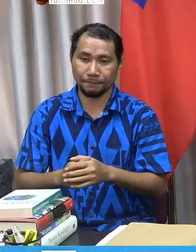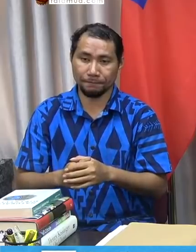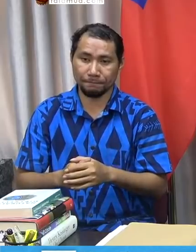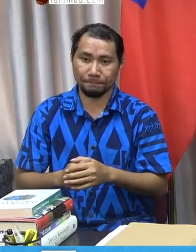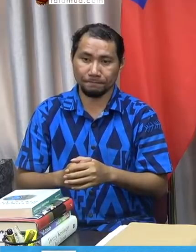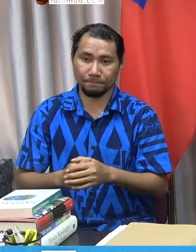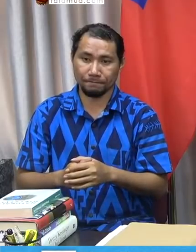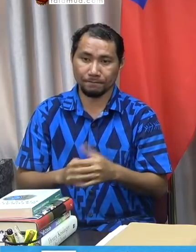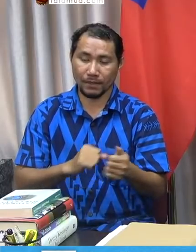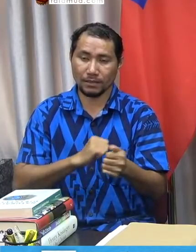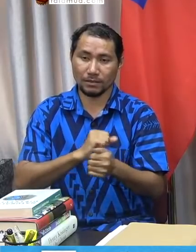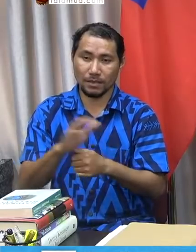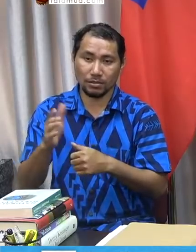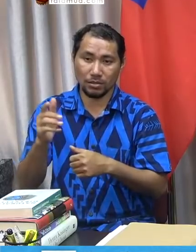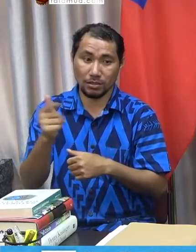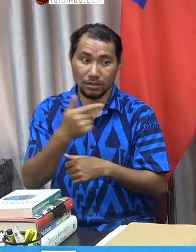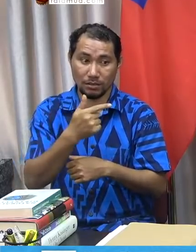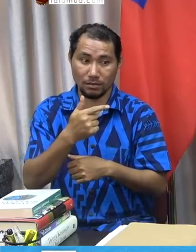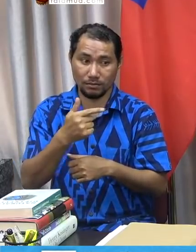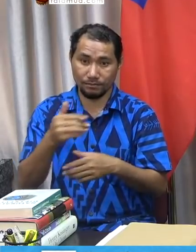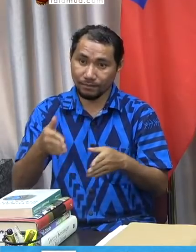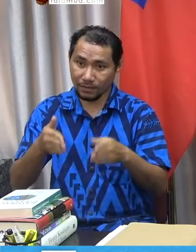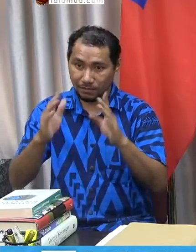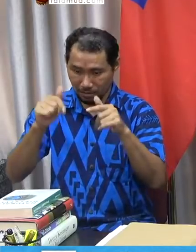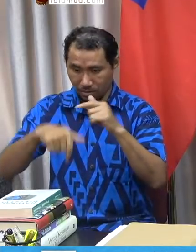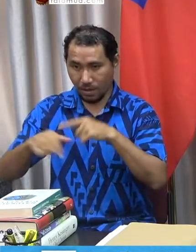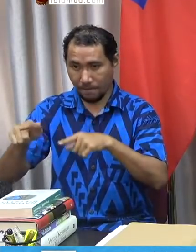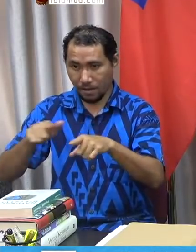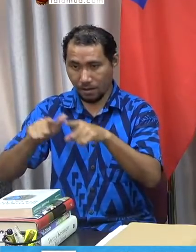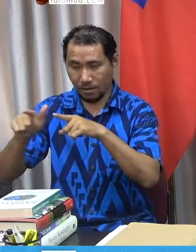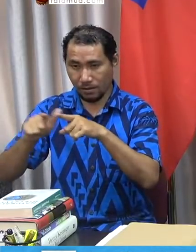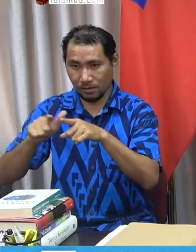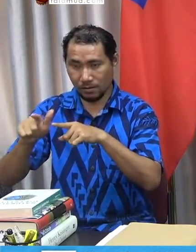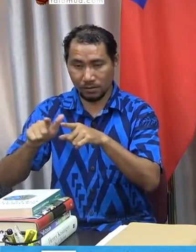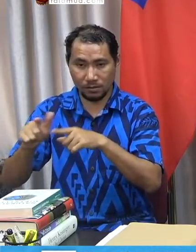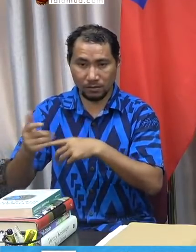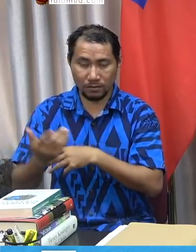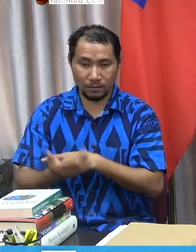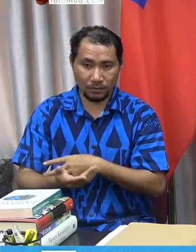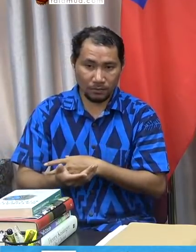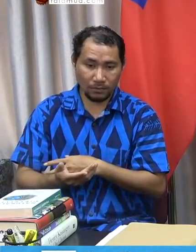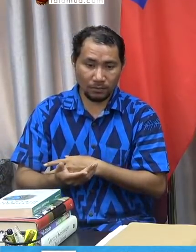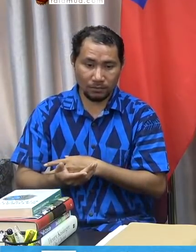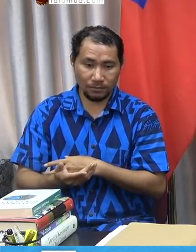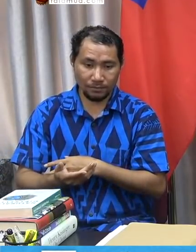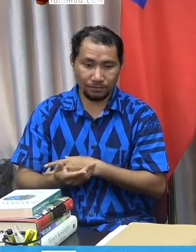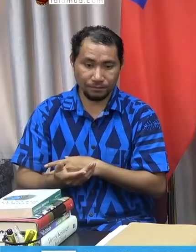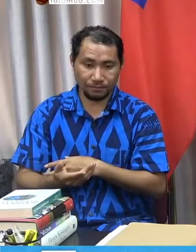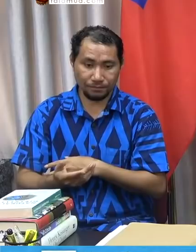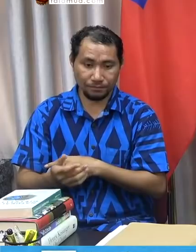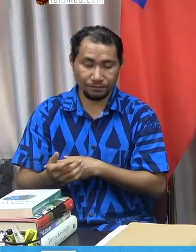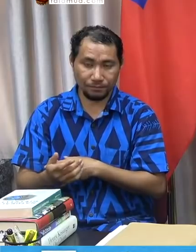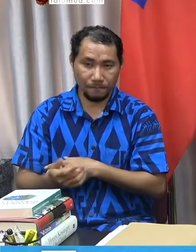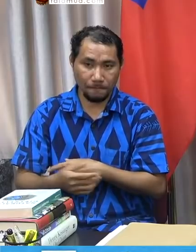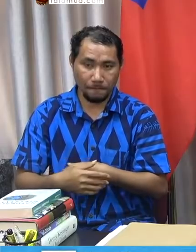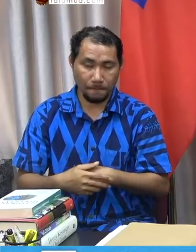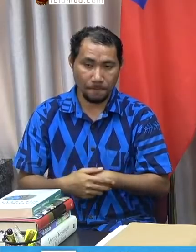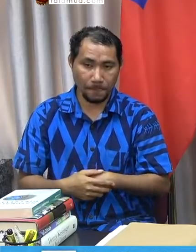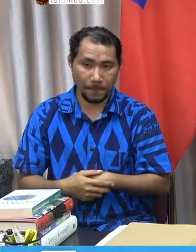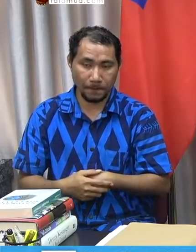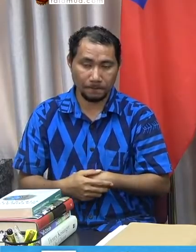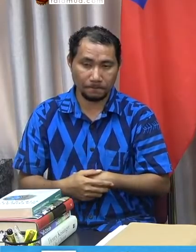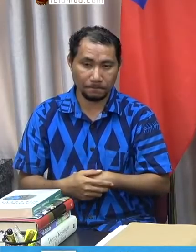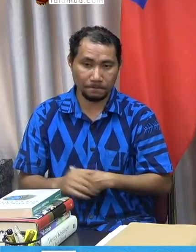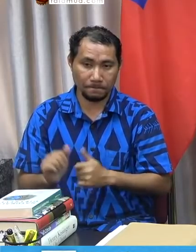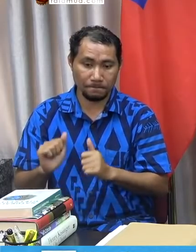se lava whale tari malo i nei le tala whātai o Apia ua i ei se manatu